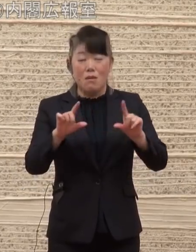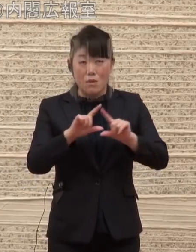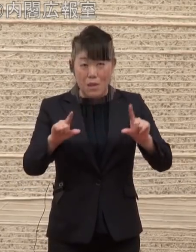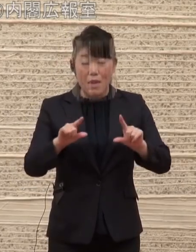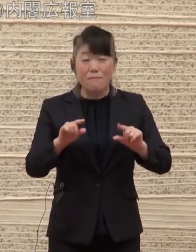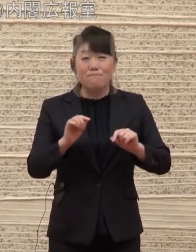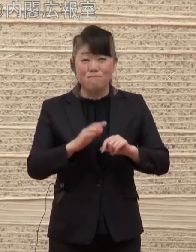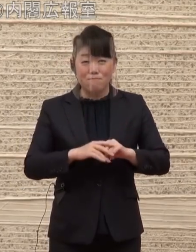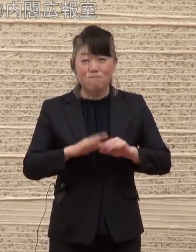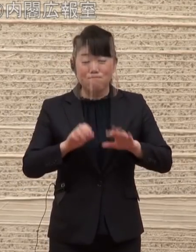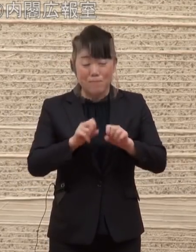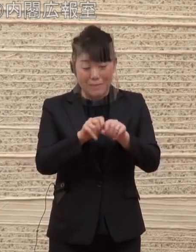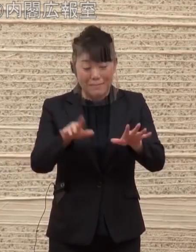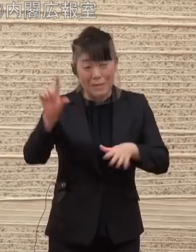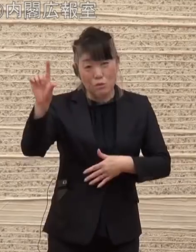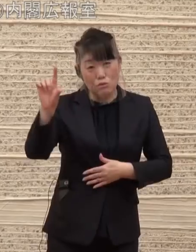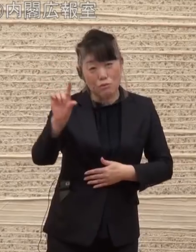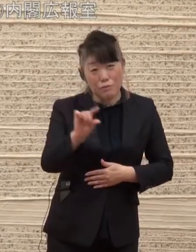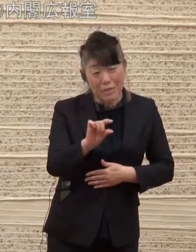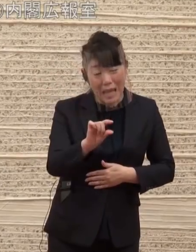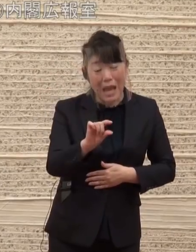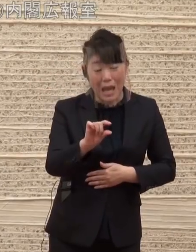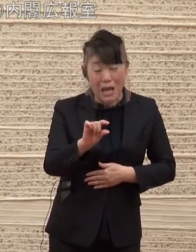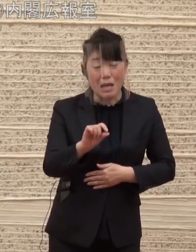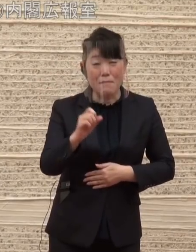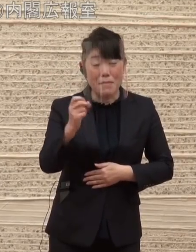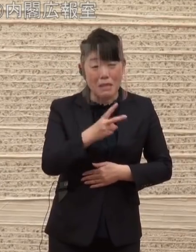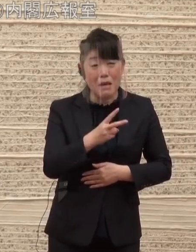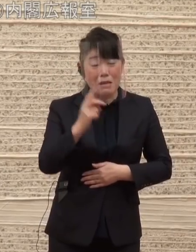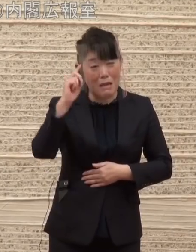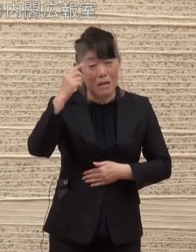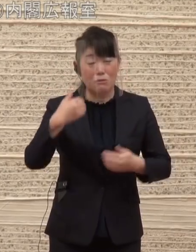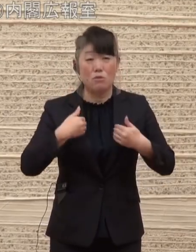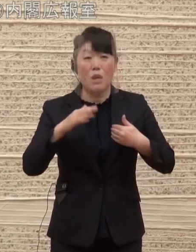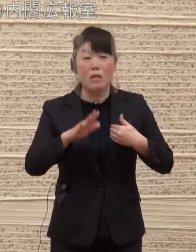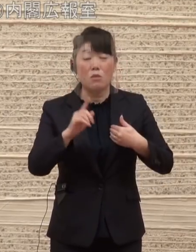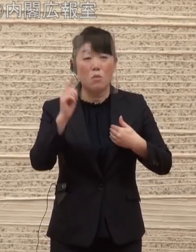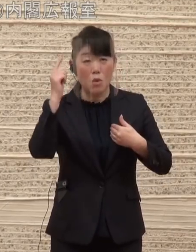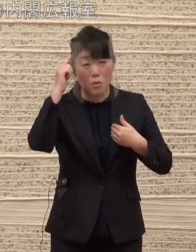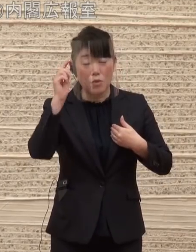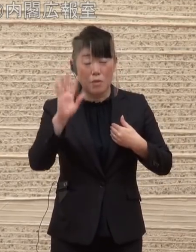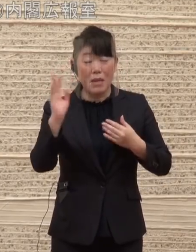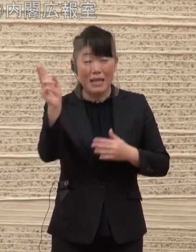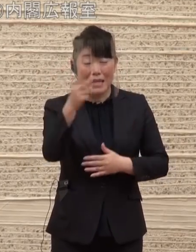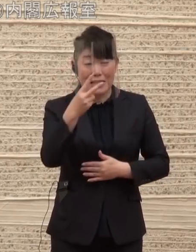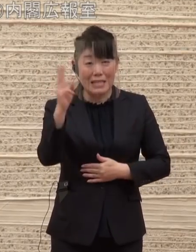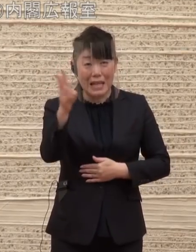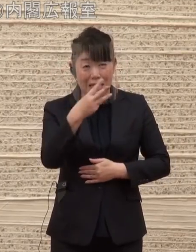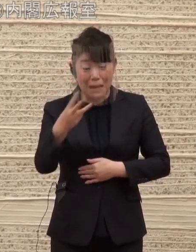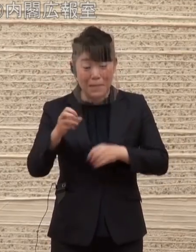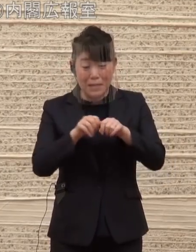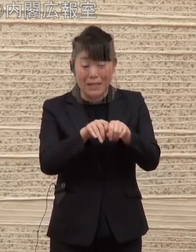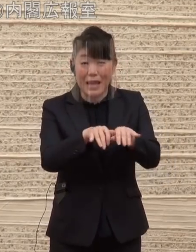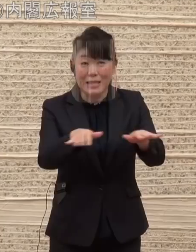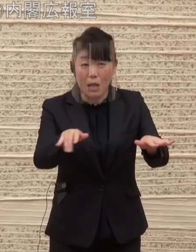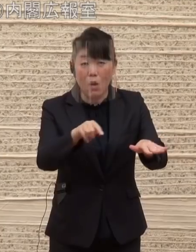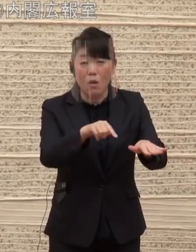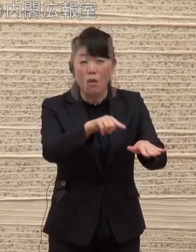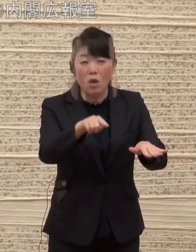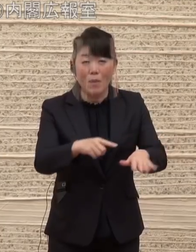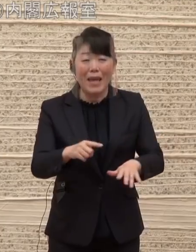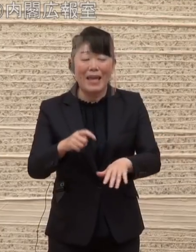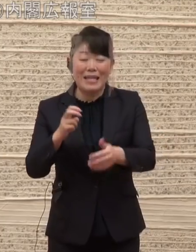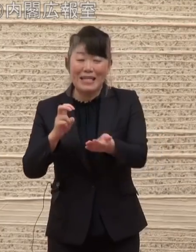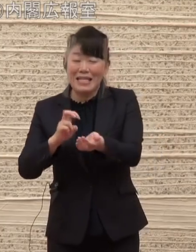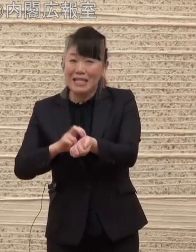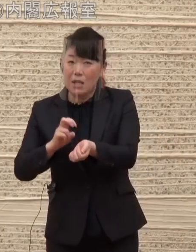ということを申し上げたんですがただ50第2波第三波に備えてこれはあの医療提供体制と